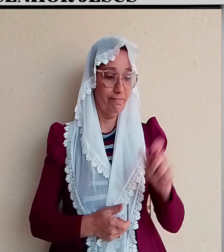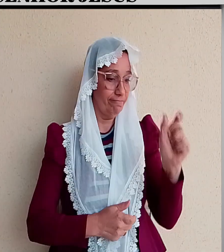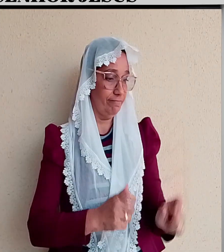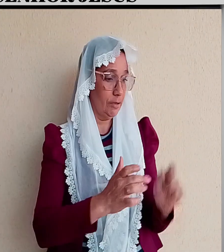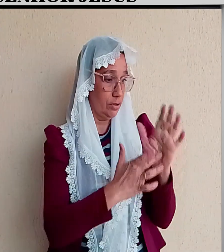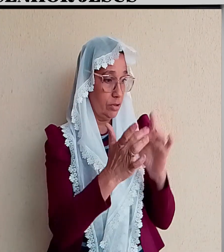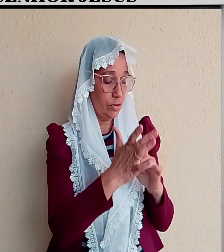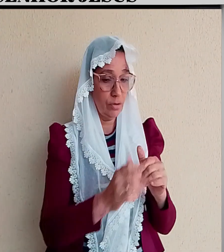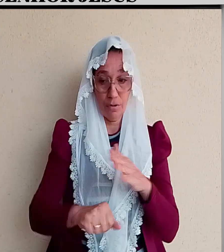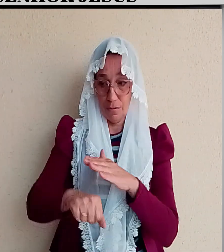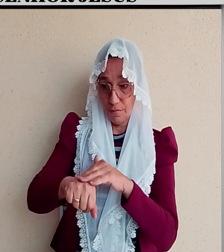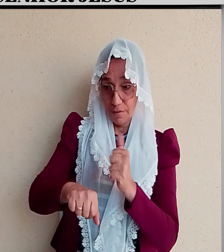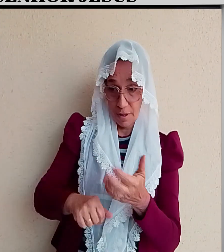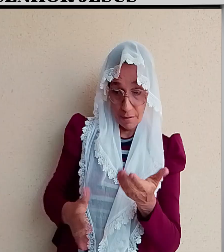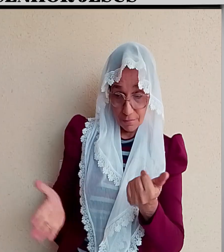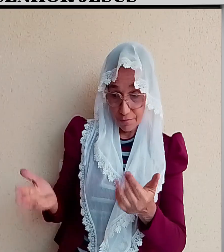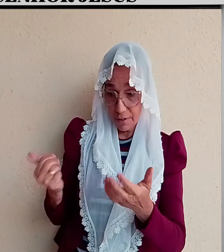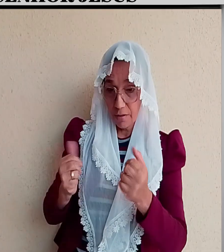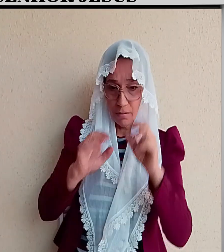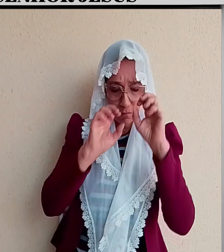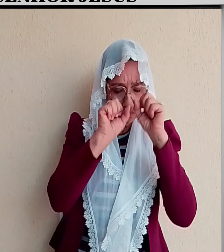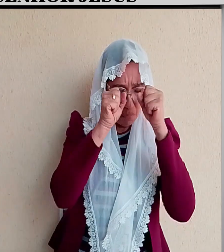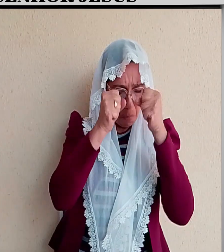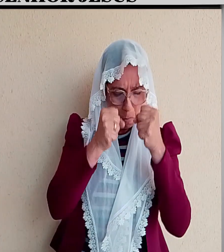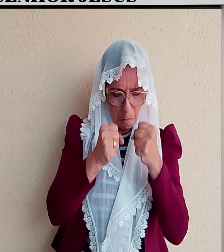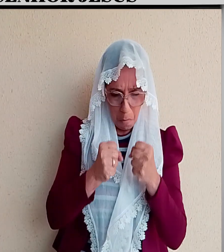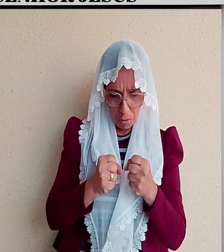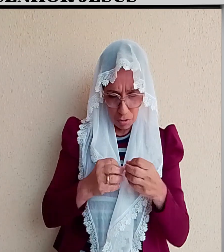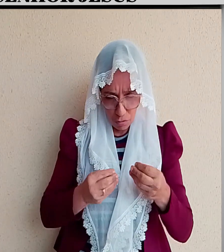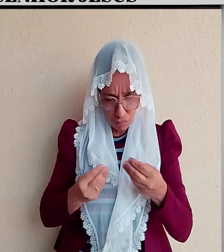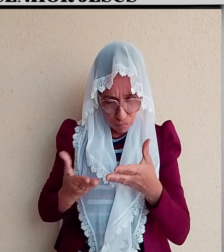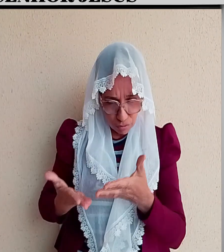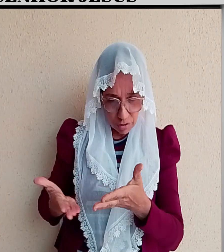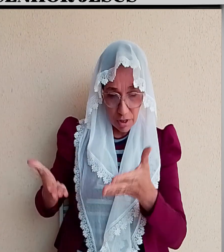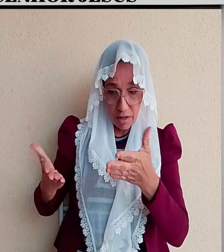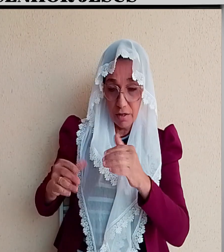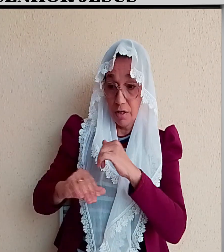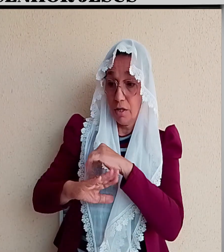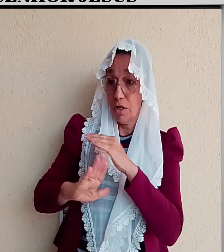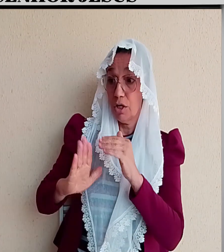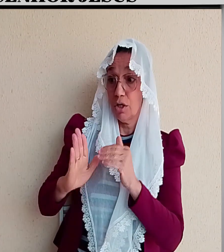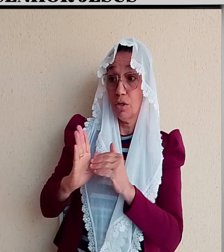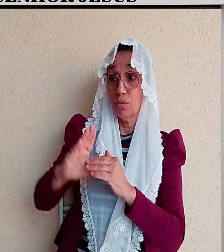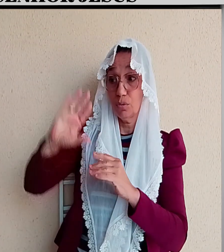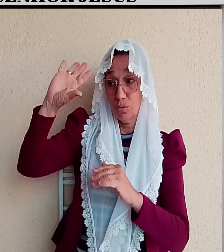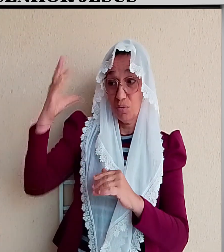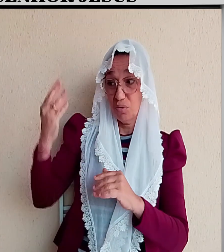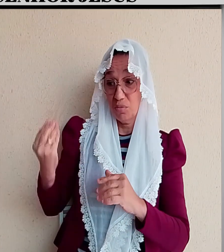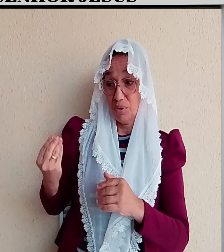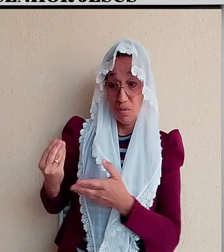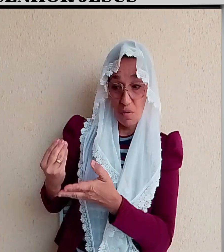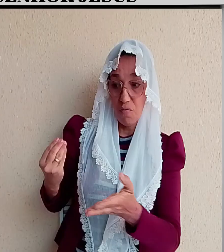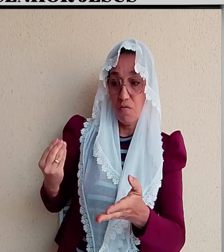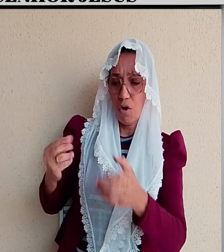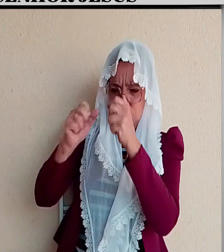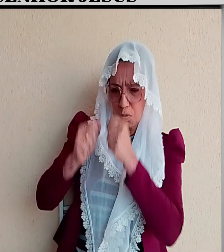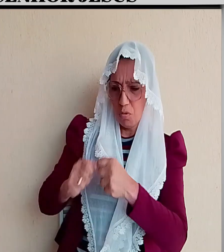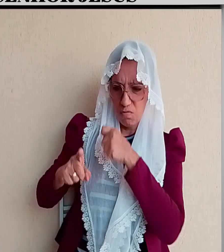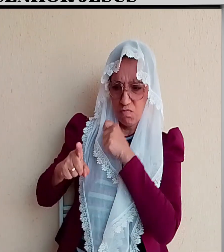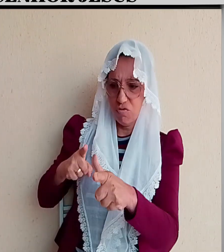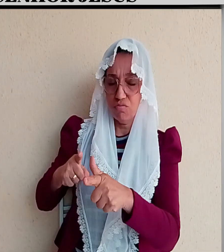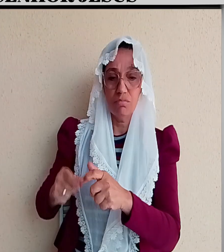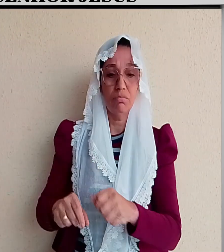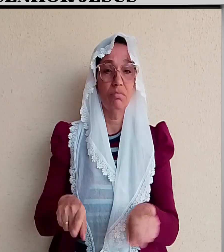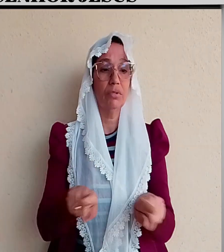discípulos, deu-lhes poder sobre os espíritos imundos, para os expulsarem, para curarem